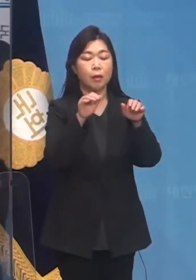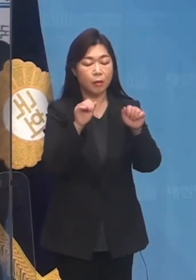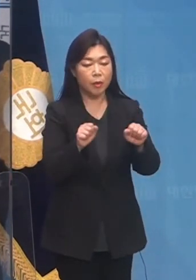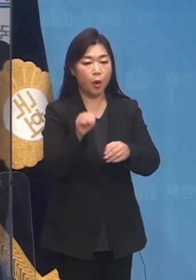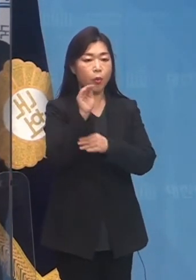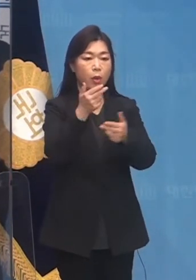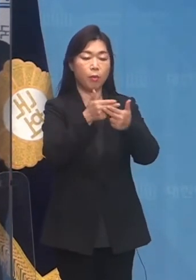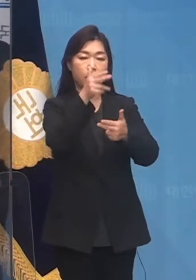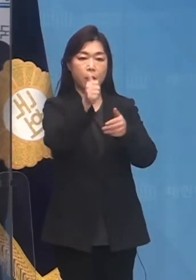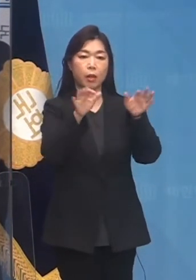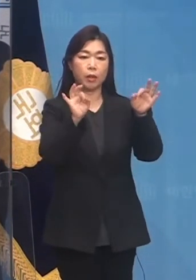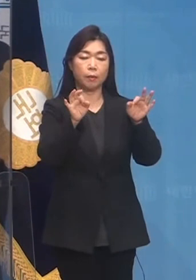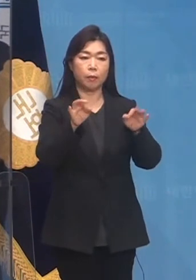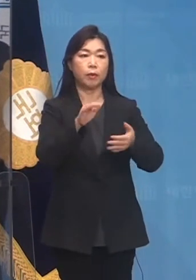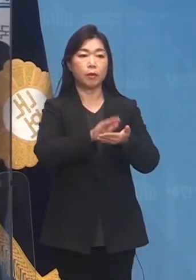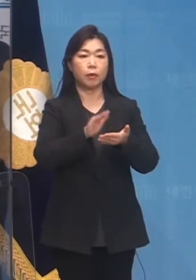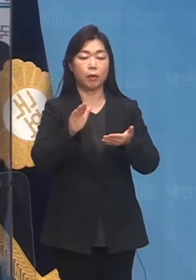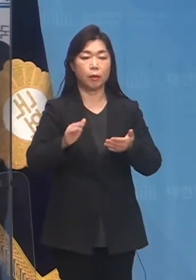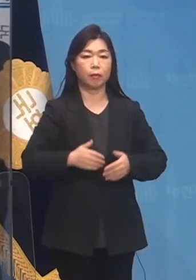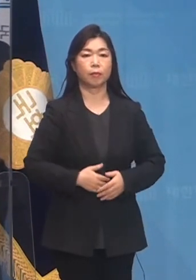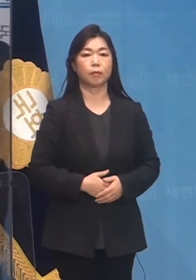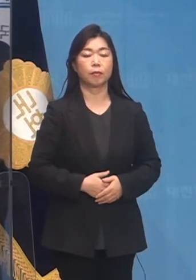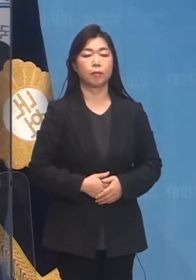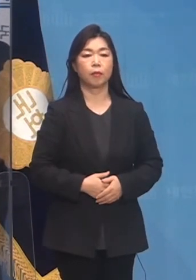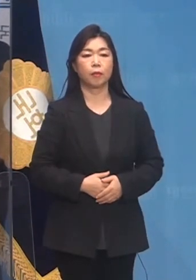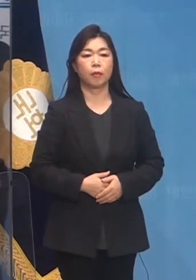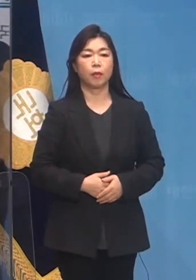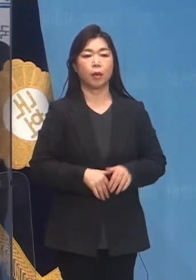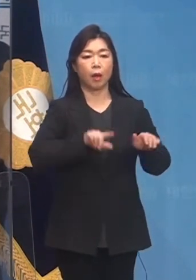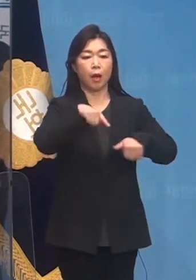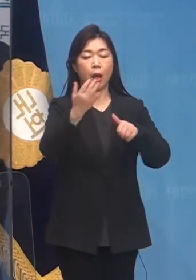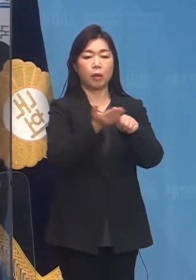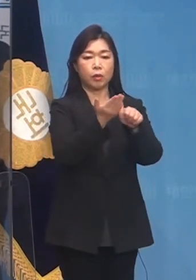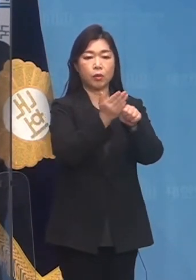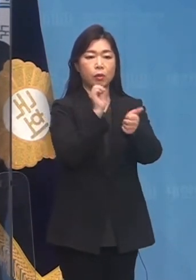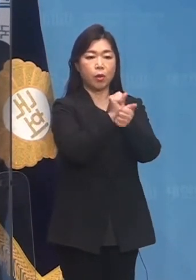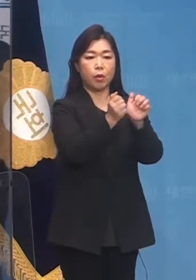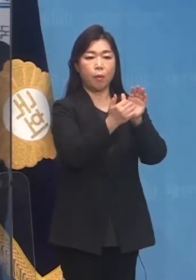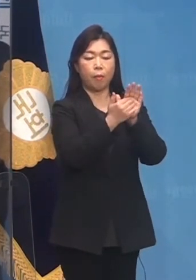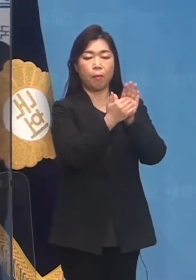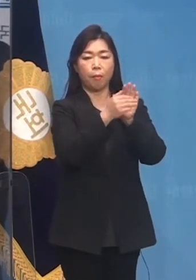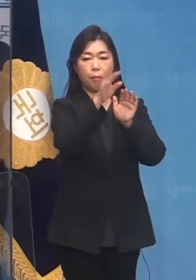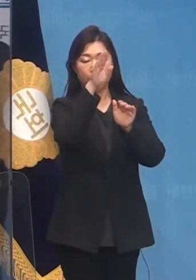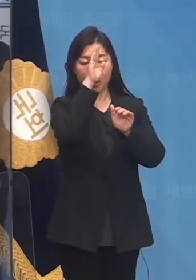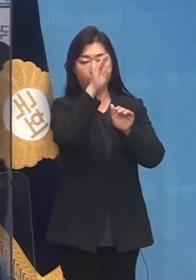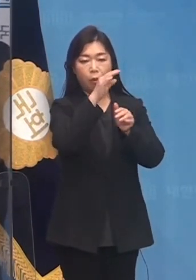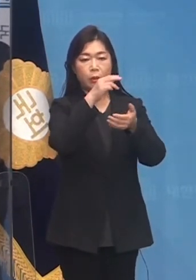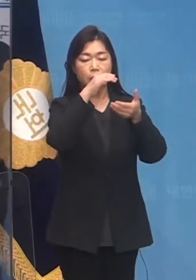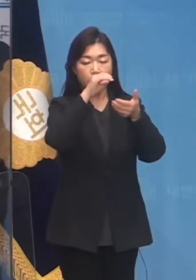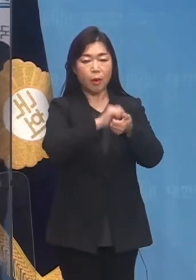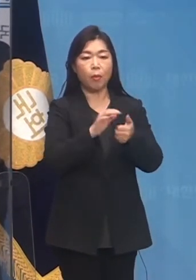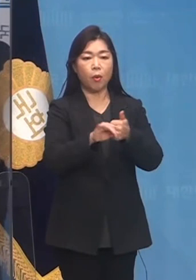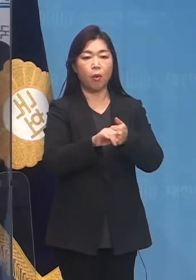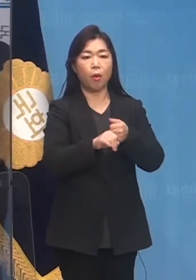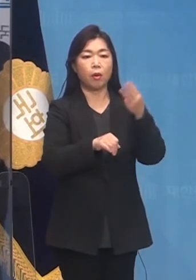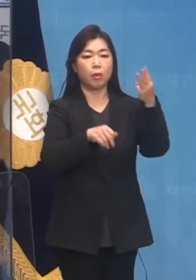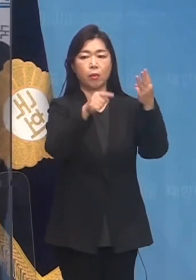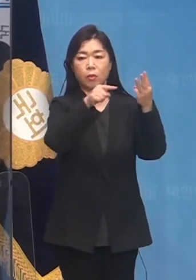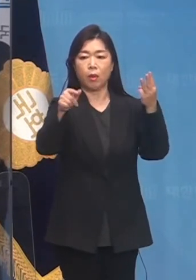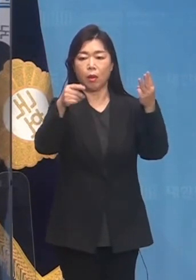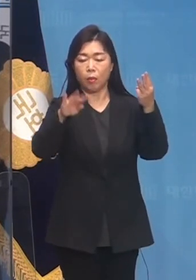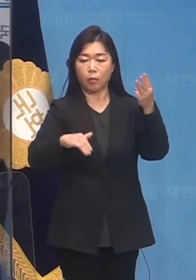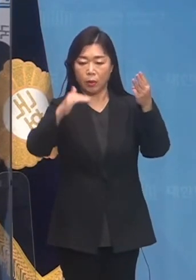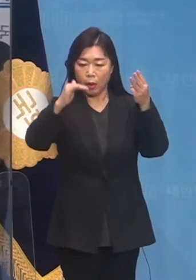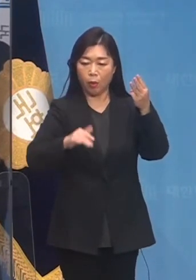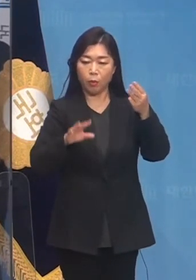안녕하십니까. 오리아페장 김만서입니다. 가출전염병 예방법 3조 4의 5항 사육 제한 명령, 이 태생부터